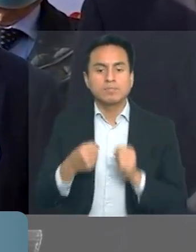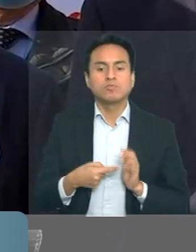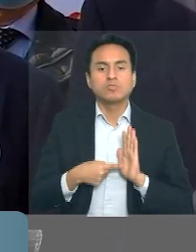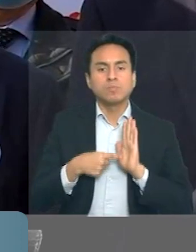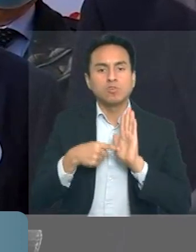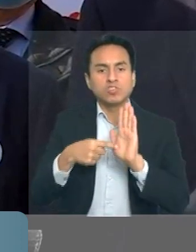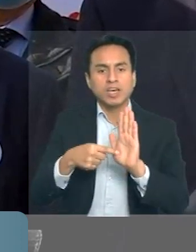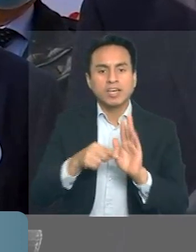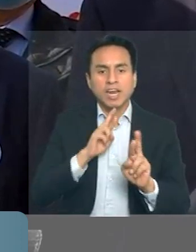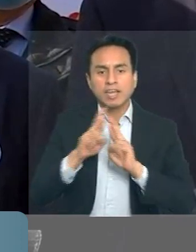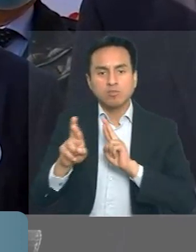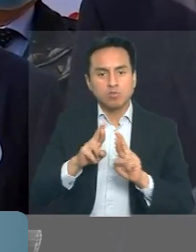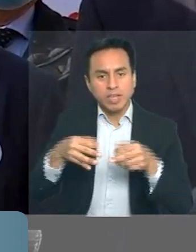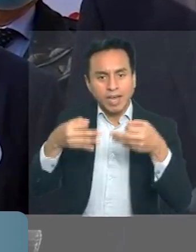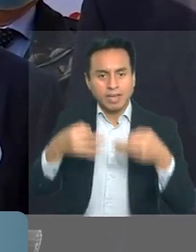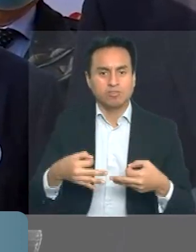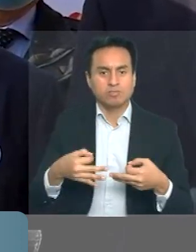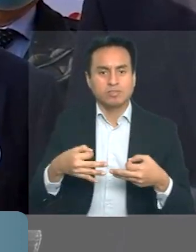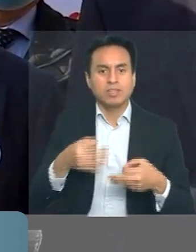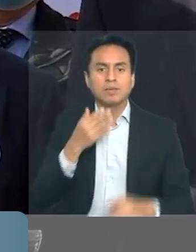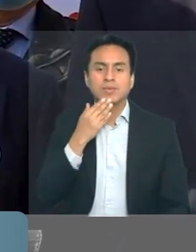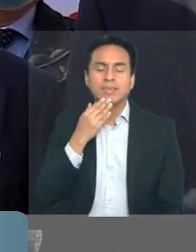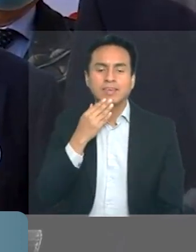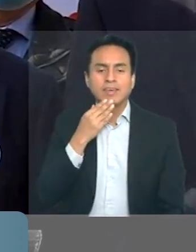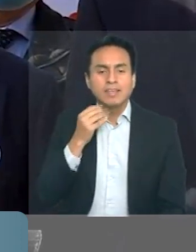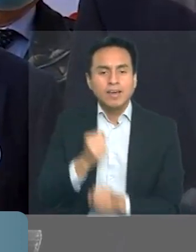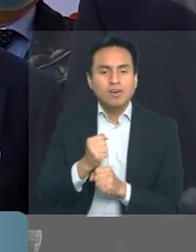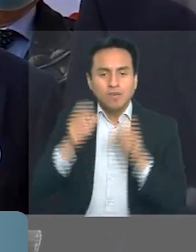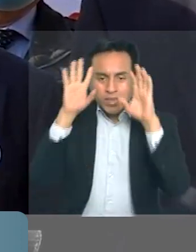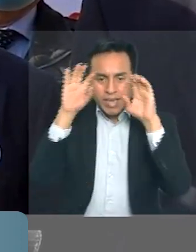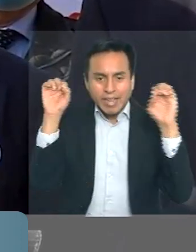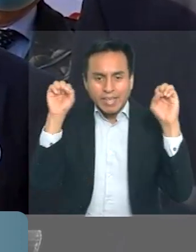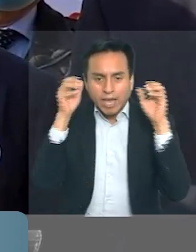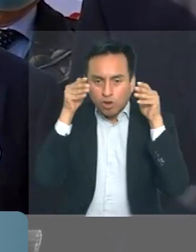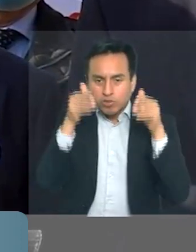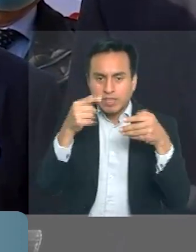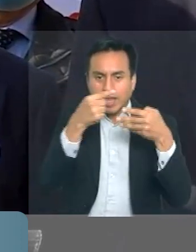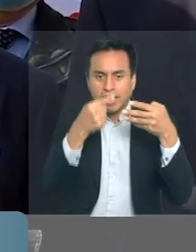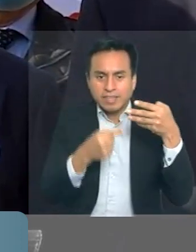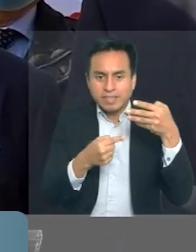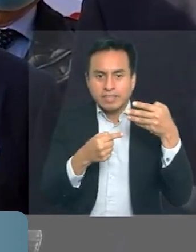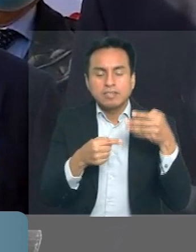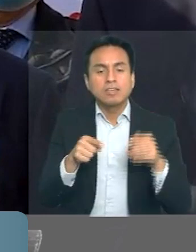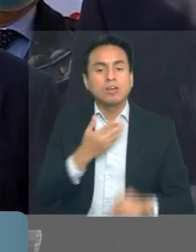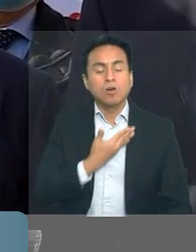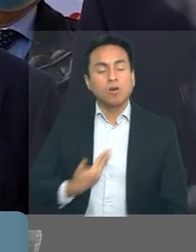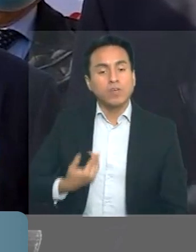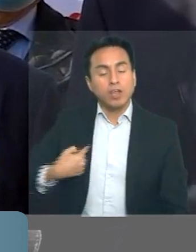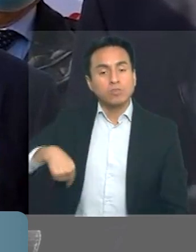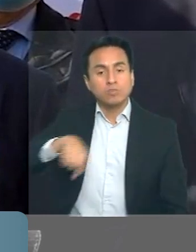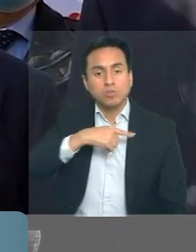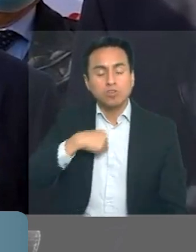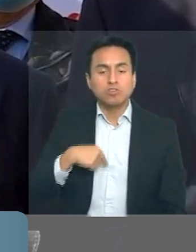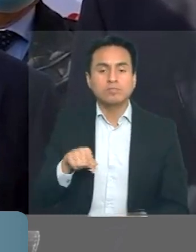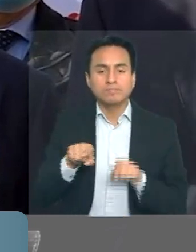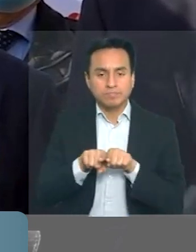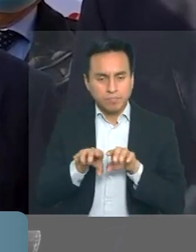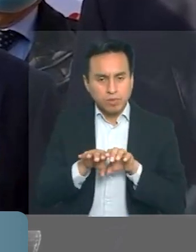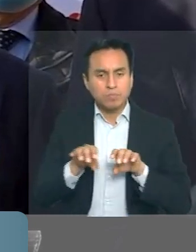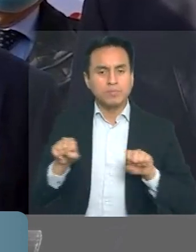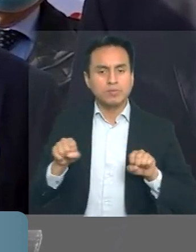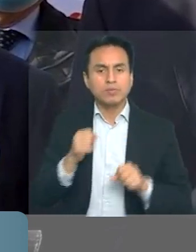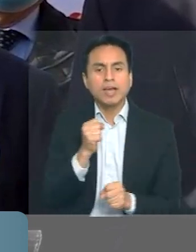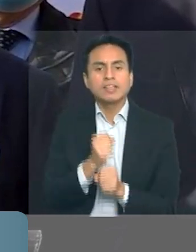mostrar resultados y es importante que el trabajo de la Fiscalía se concentre en esas aristas. Como gobierno estamos comprometidos